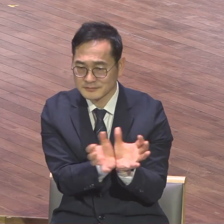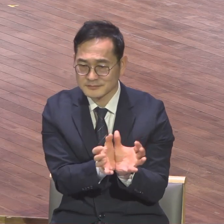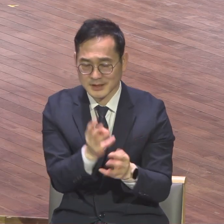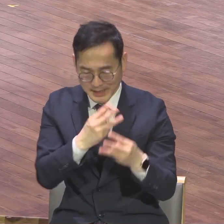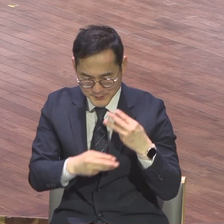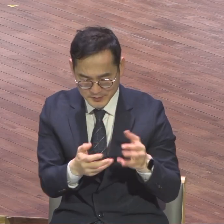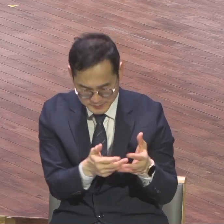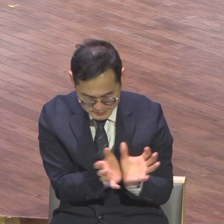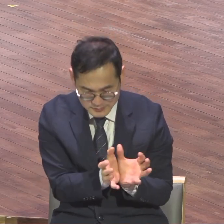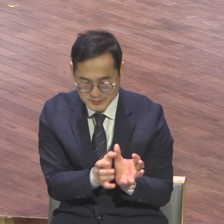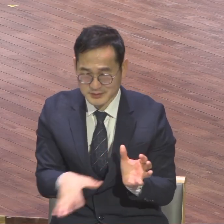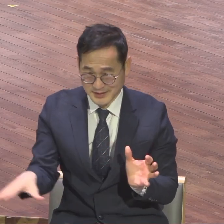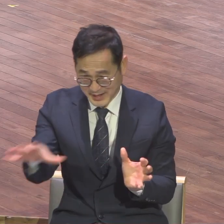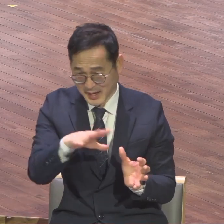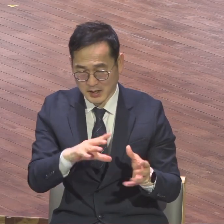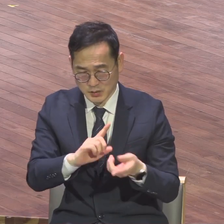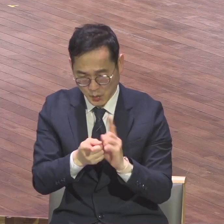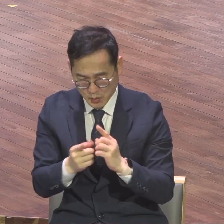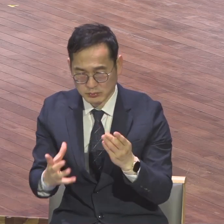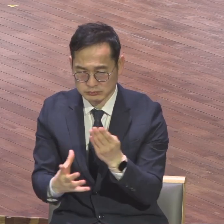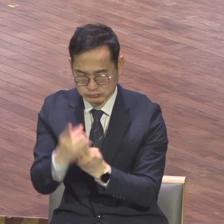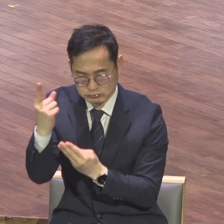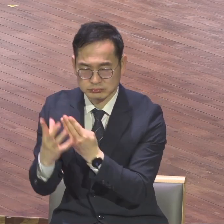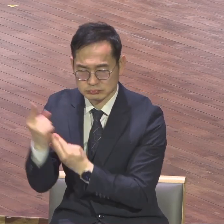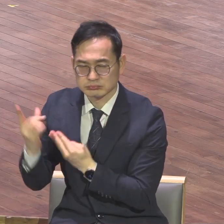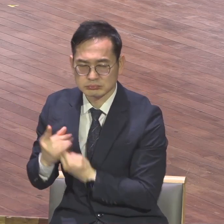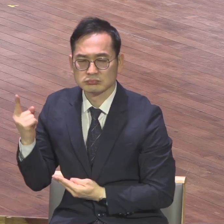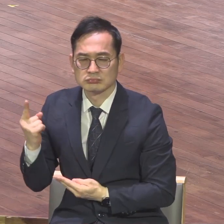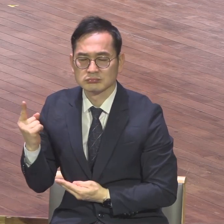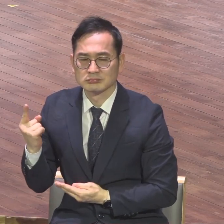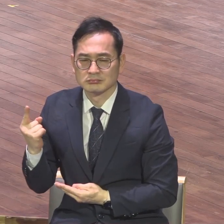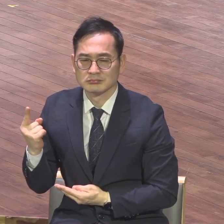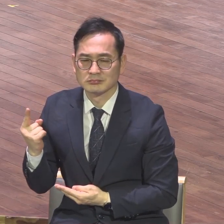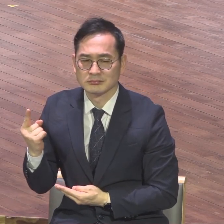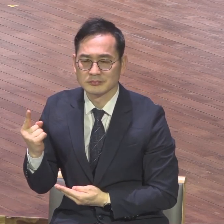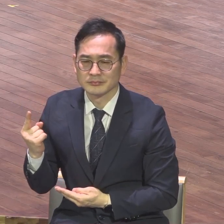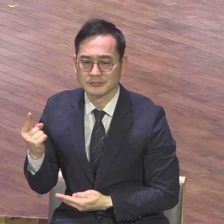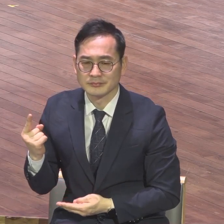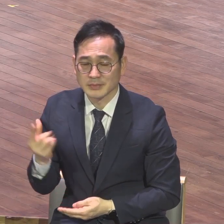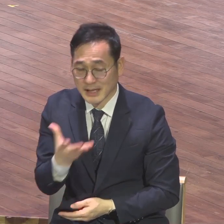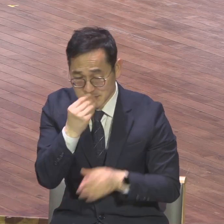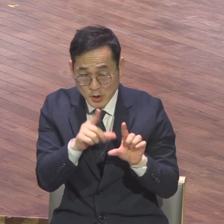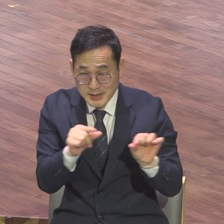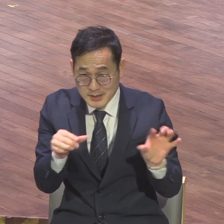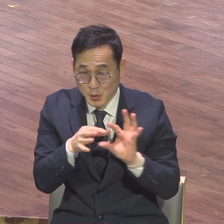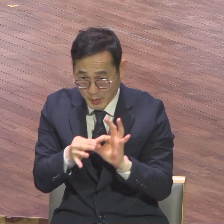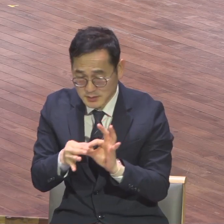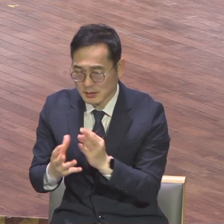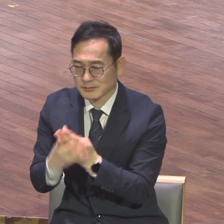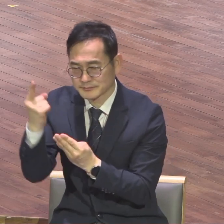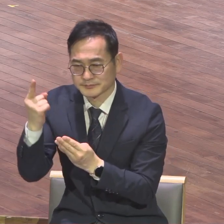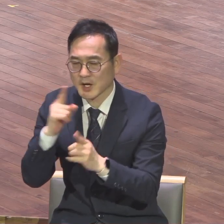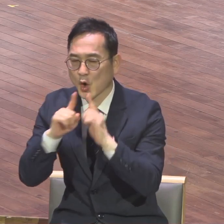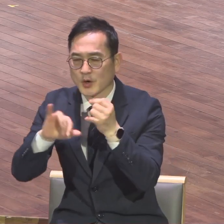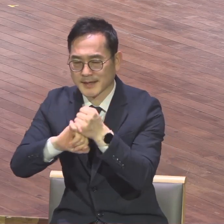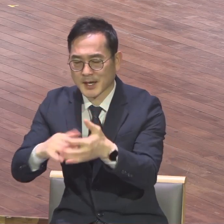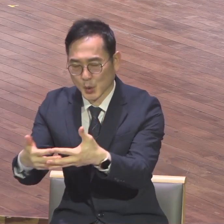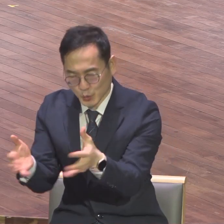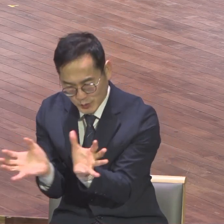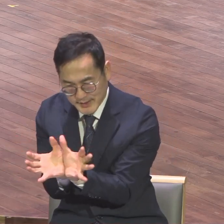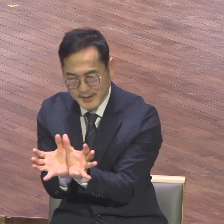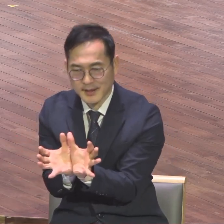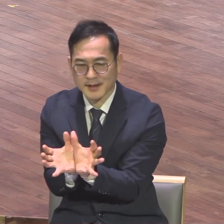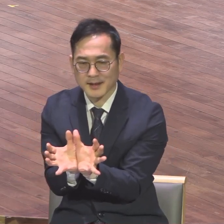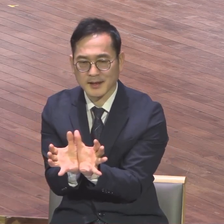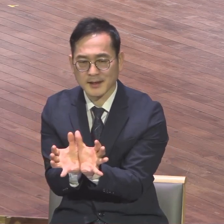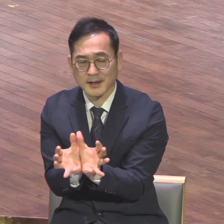축복을 누리는 그런 이 성찬시. 그래서 유월절 신앙이 회복된 언약 공동체, 언약의 피를